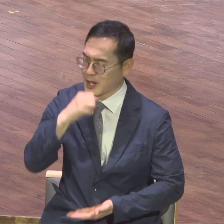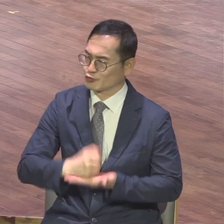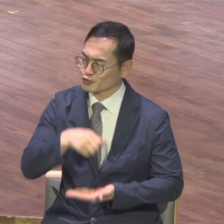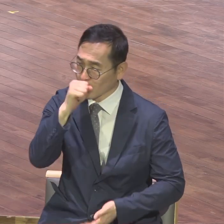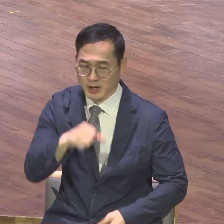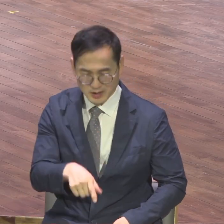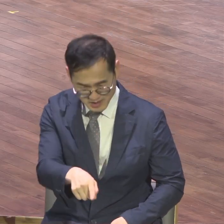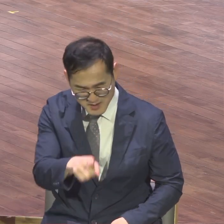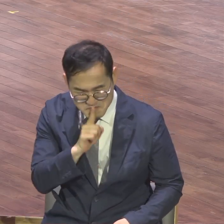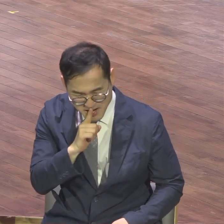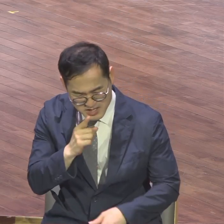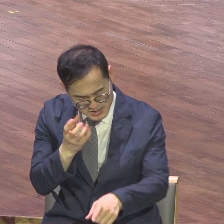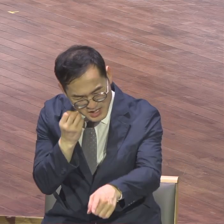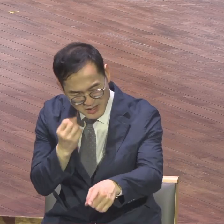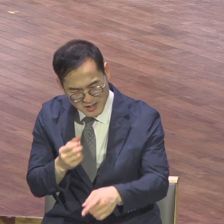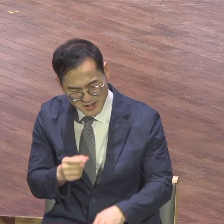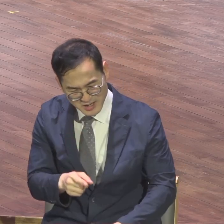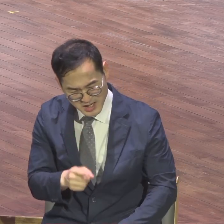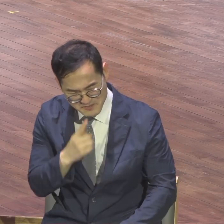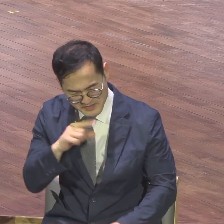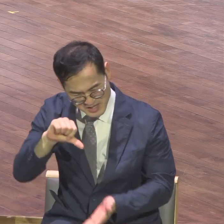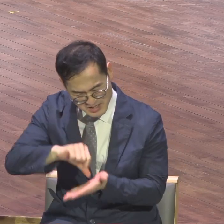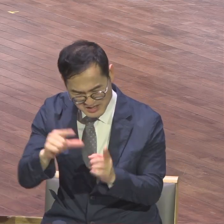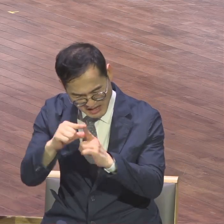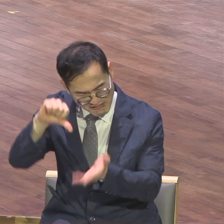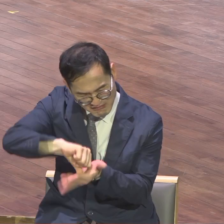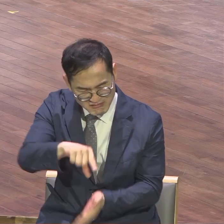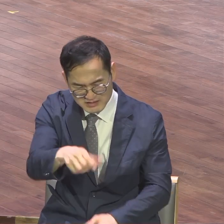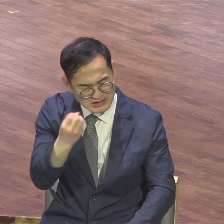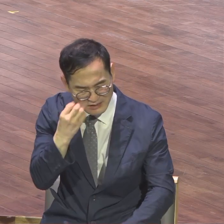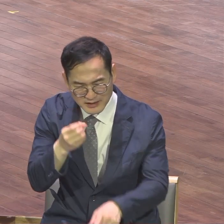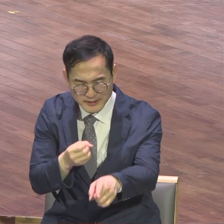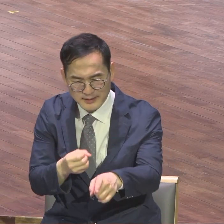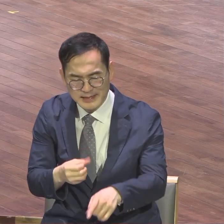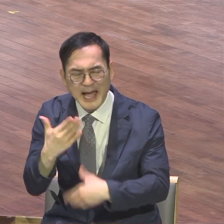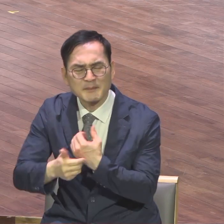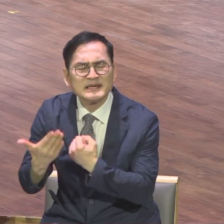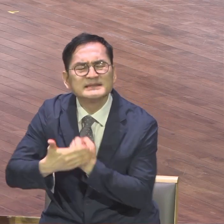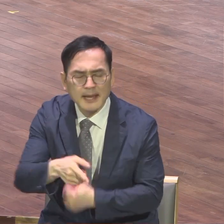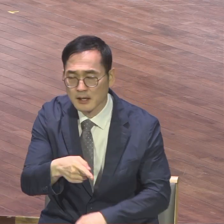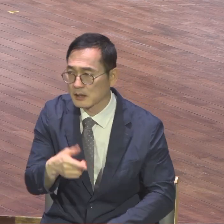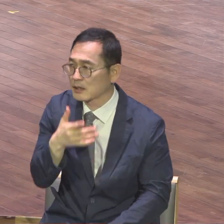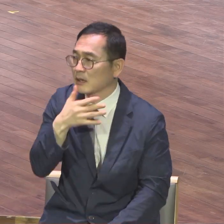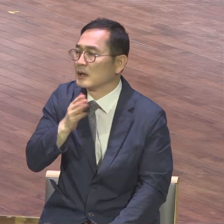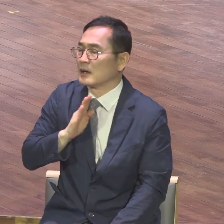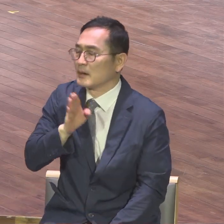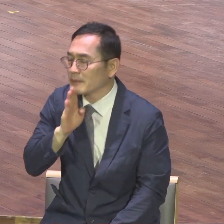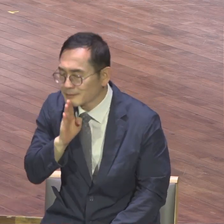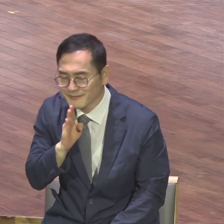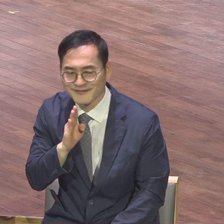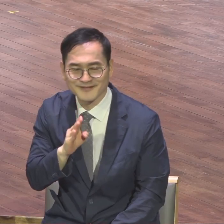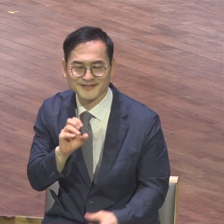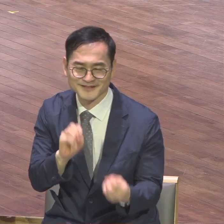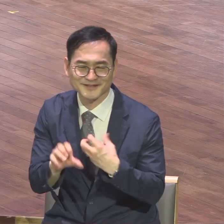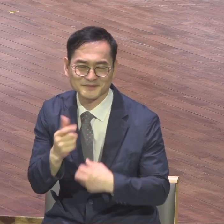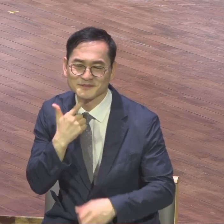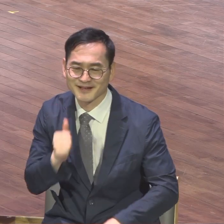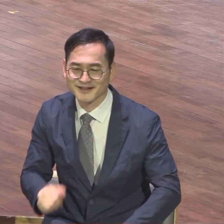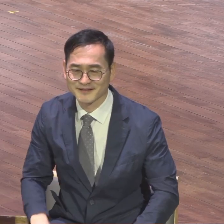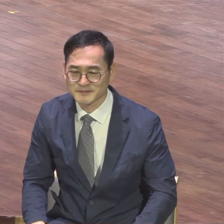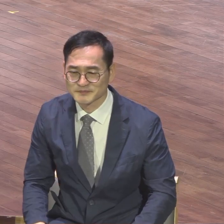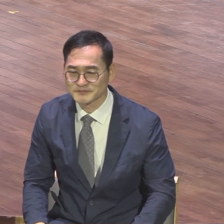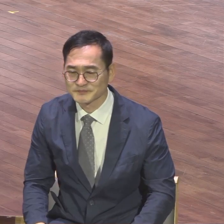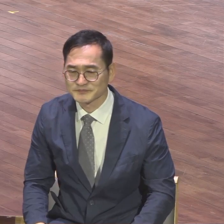바뀌었어. 하나님 은혜. 뭐 극단적으로 은혜가 아니라도 은혜를 해보자. 하나님 은혜 베푸지.